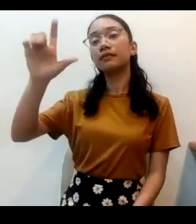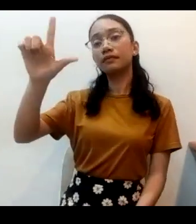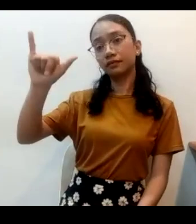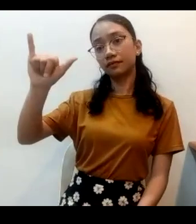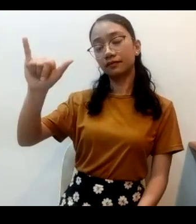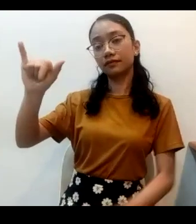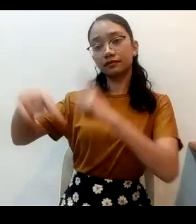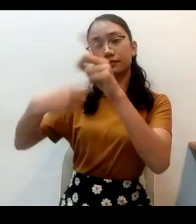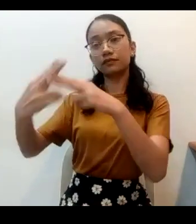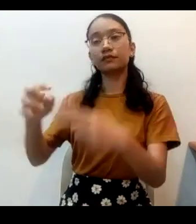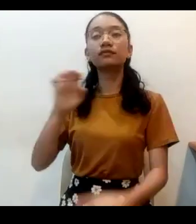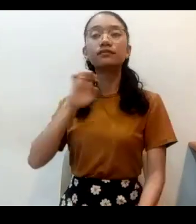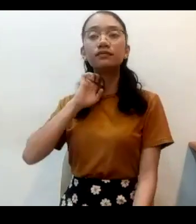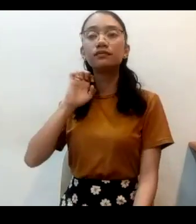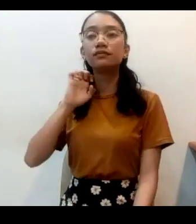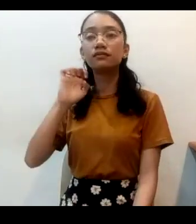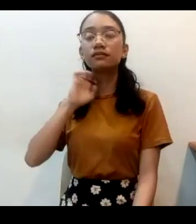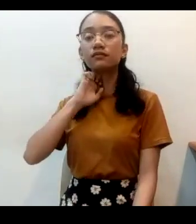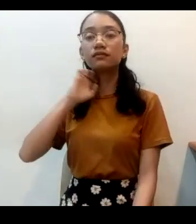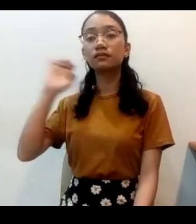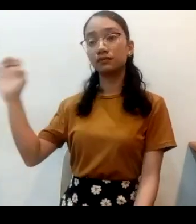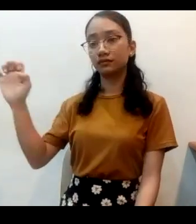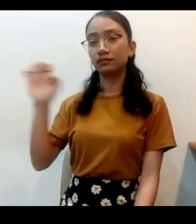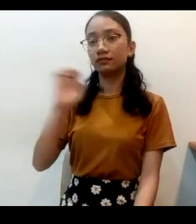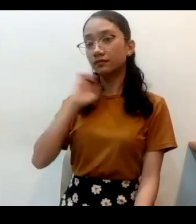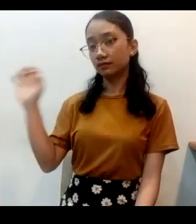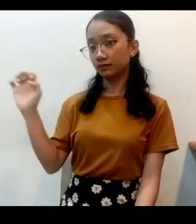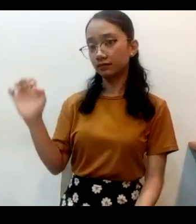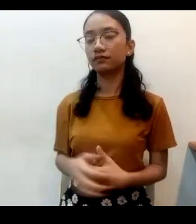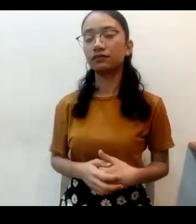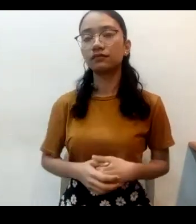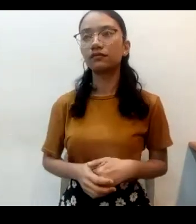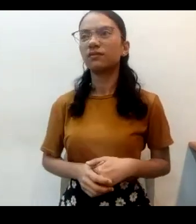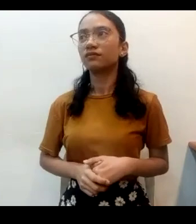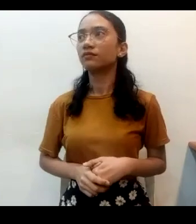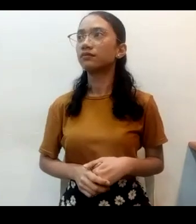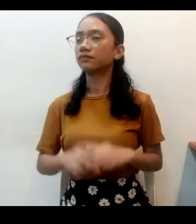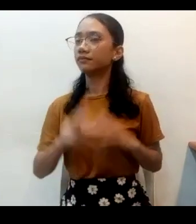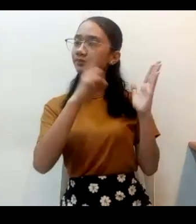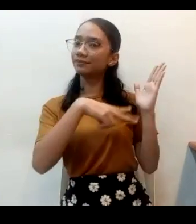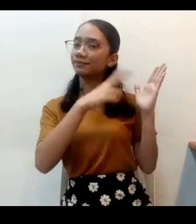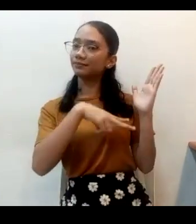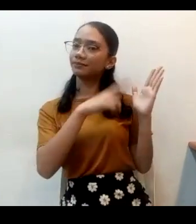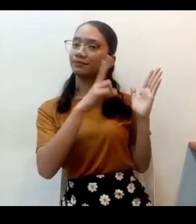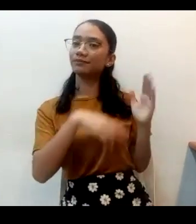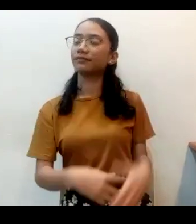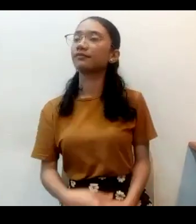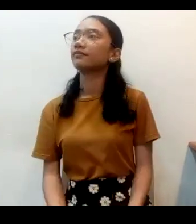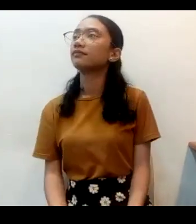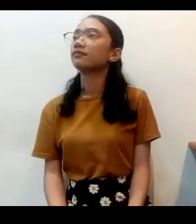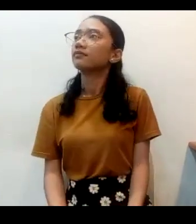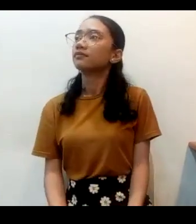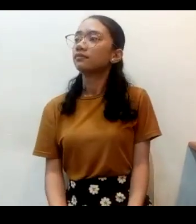to pass at the time while Eli was lying down in his place, and when his eyes had begun to grow